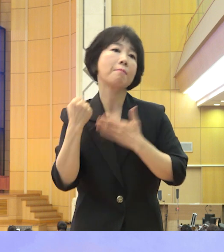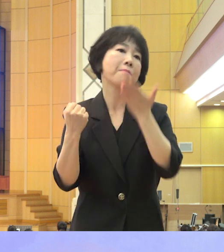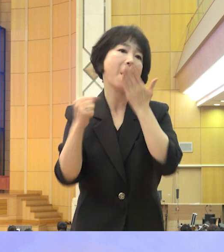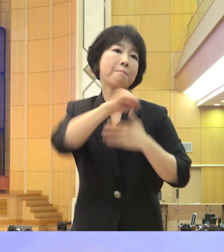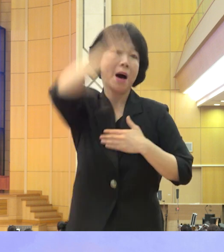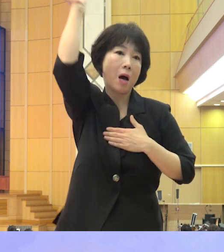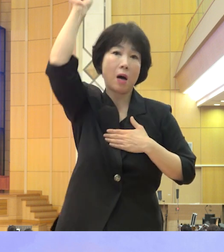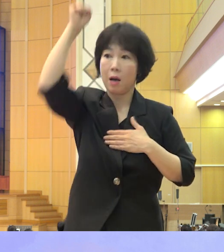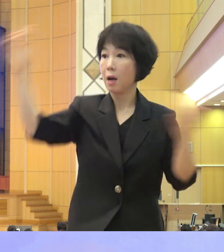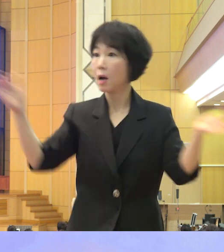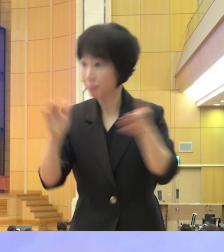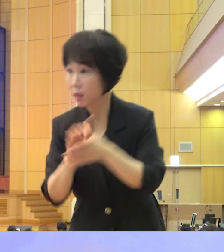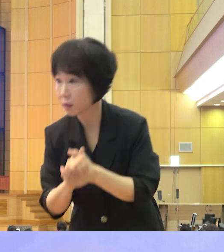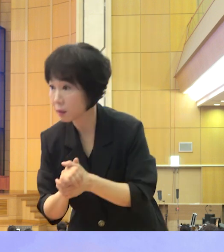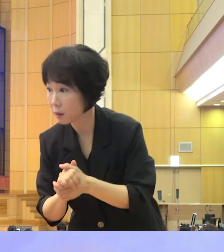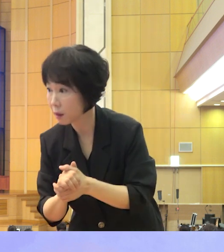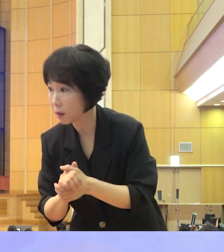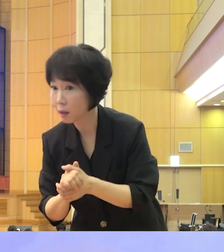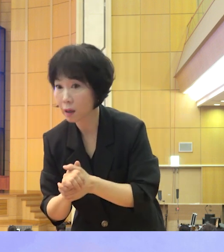믿는 것이다.